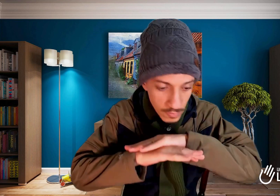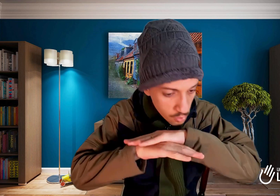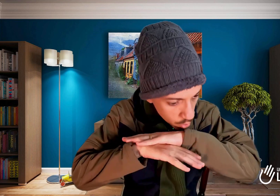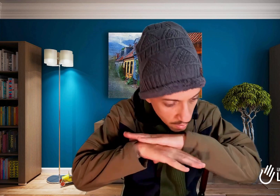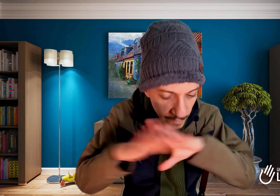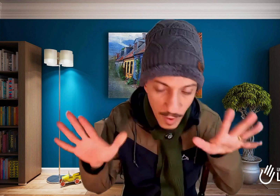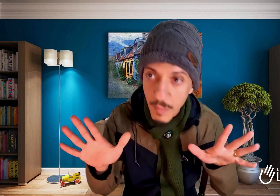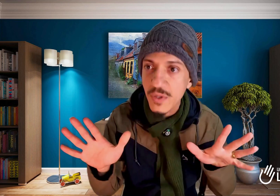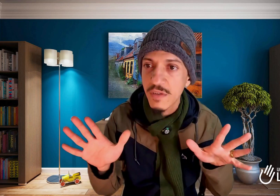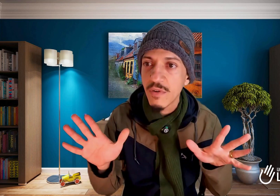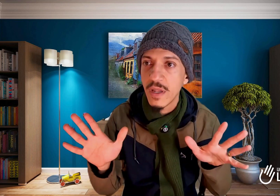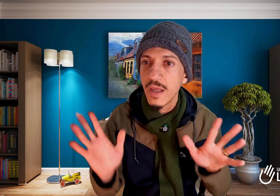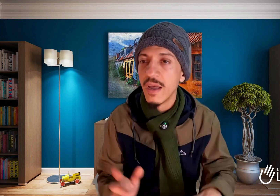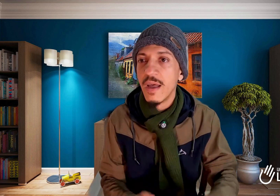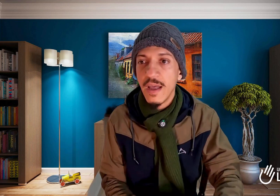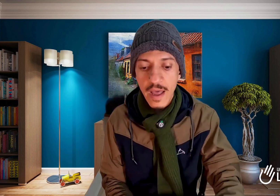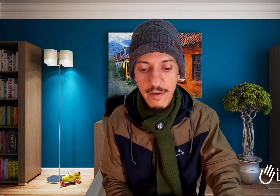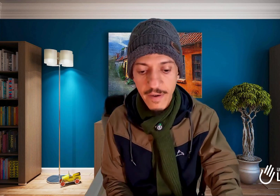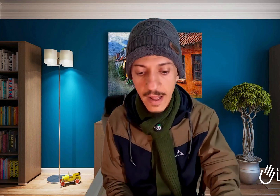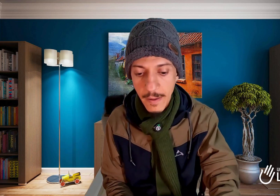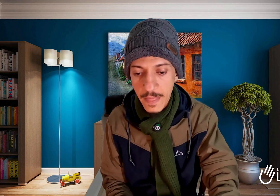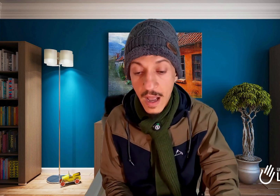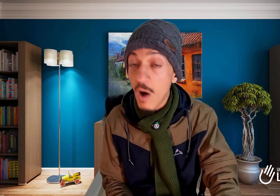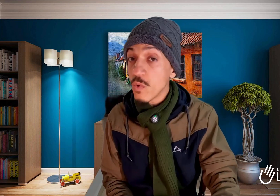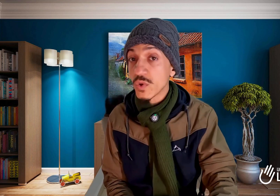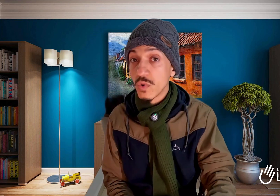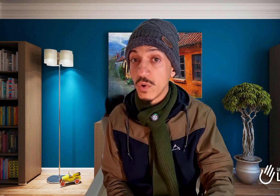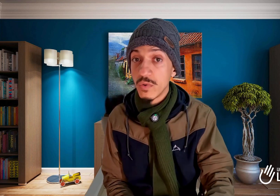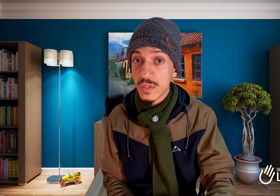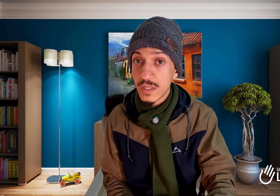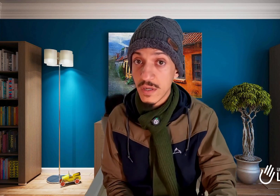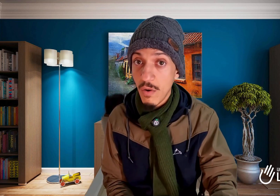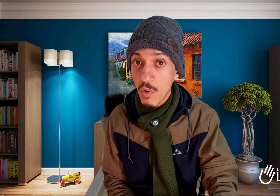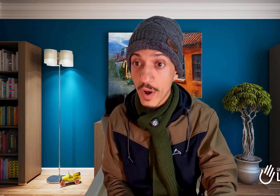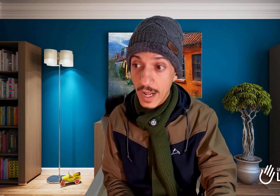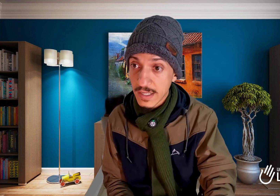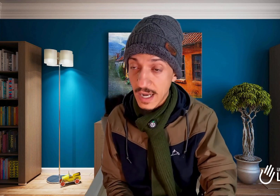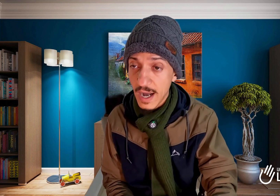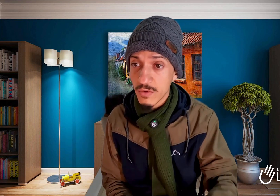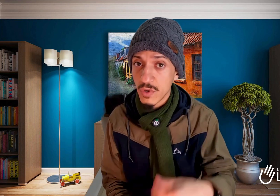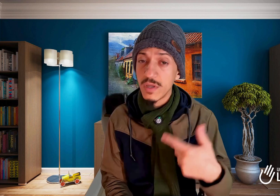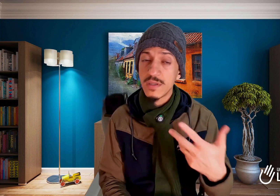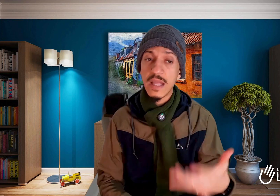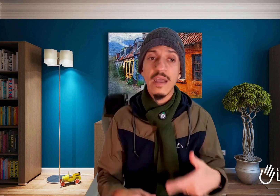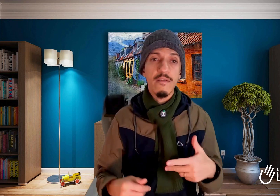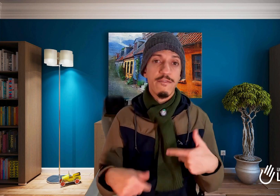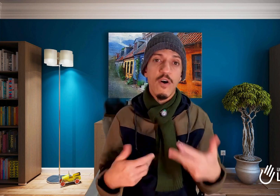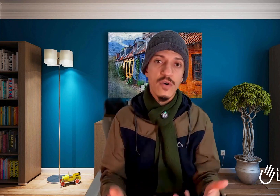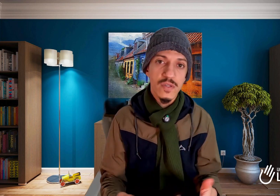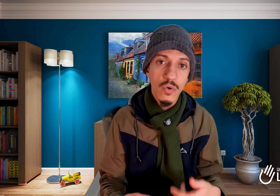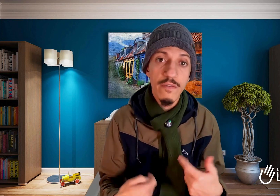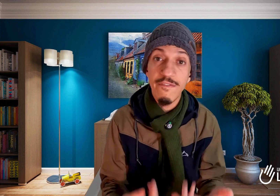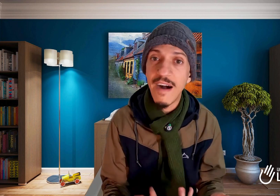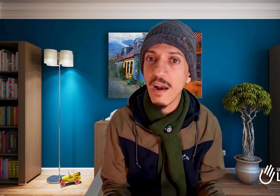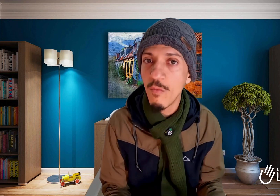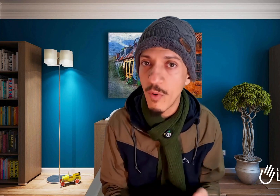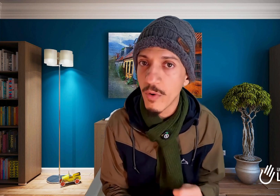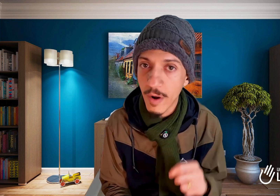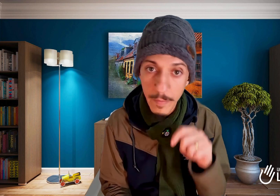toda forma possível ali, falar. Alguns surdos que são oralizados, ou que têm voz, ou que falam um pouco